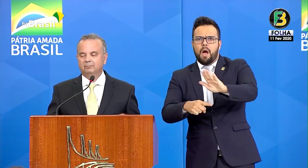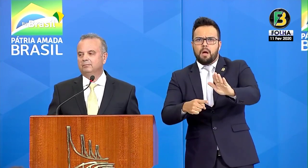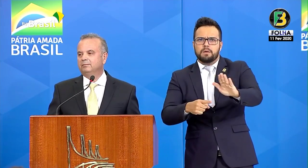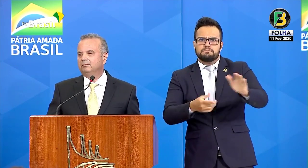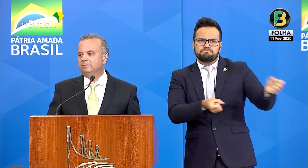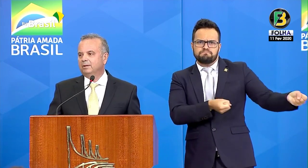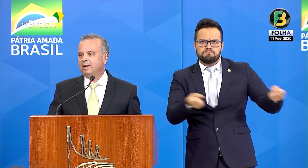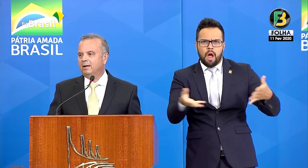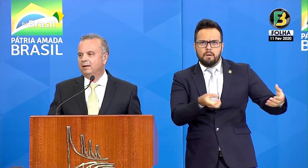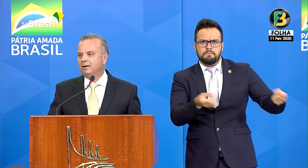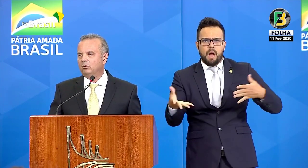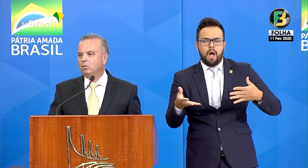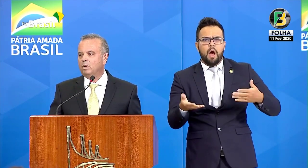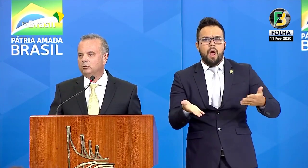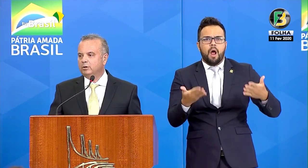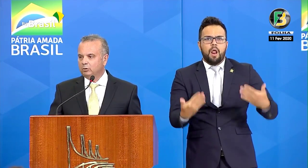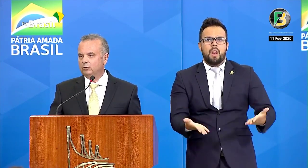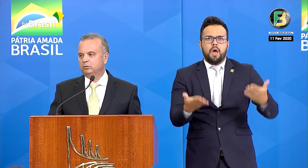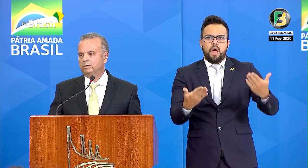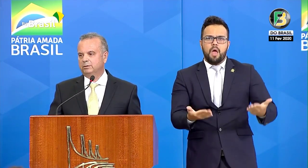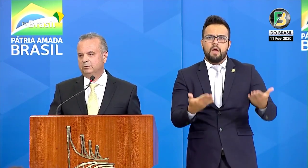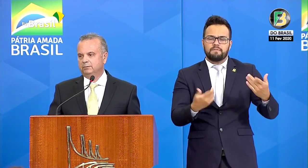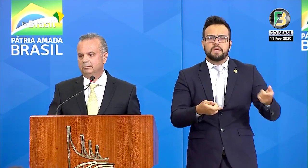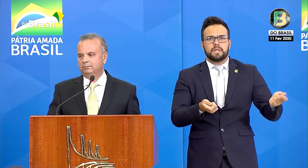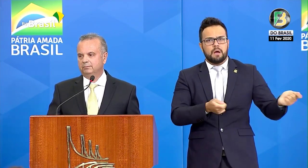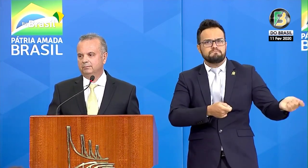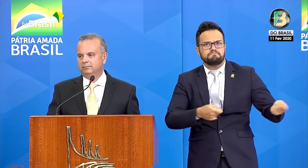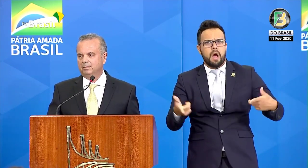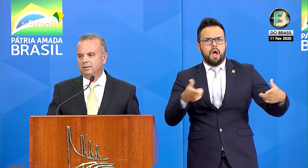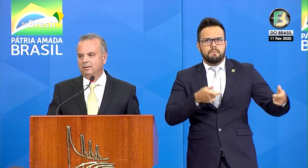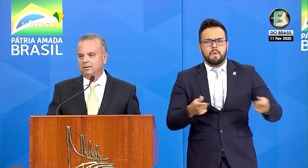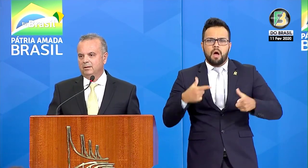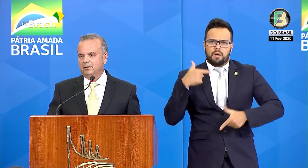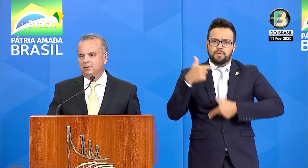pretendo carregá-lo com a ajuda de todos vocês.